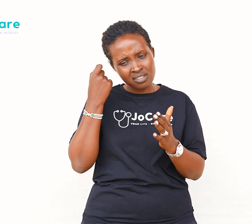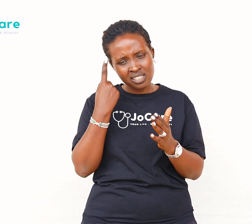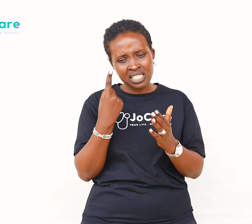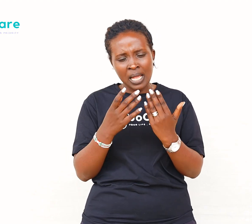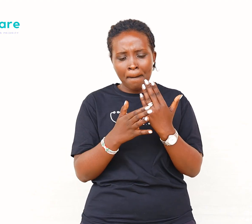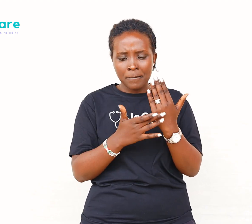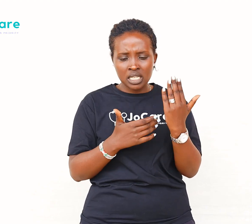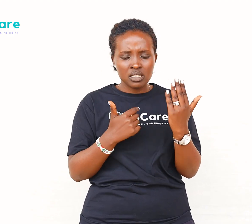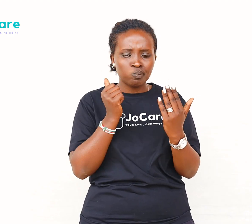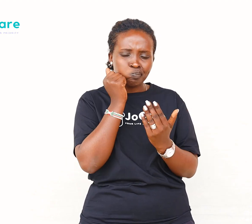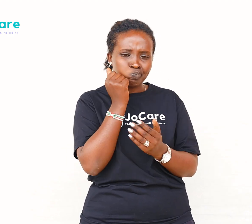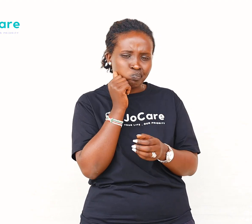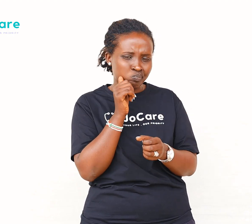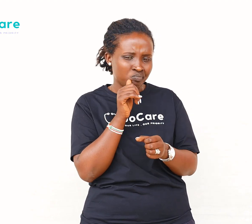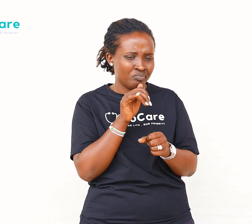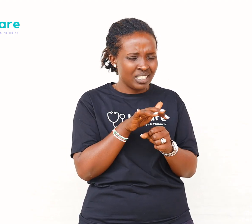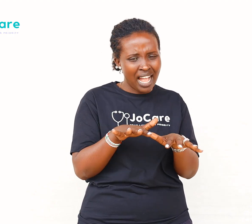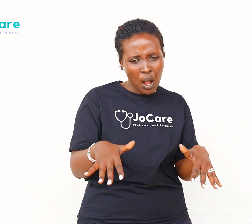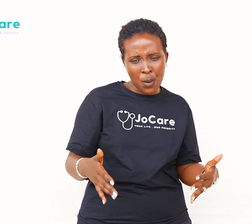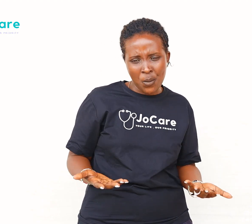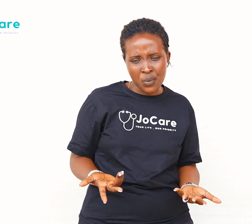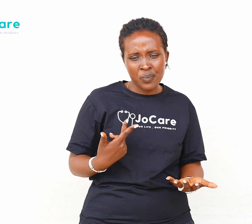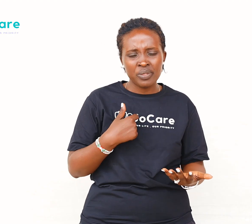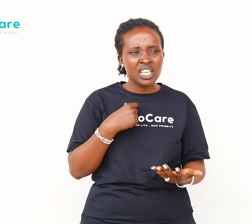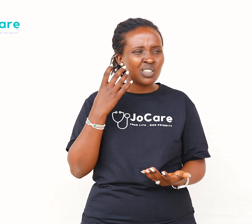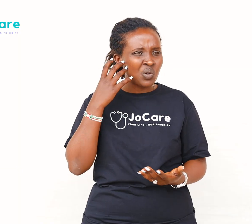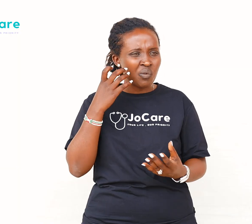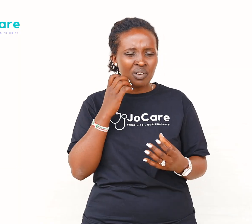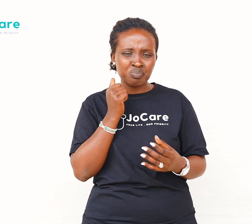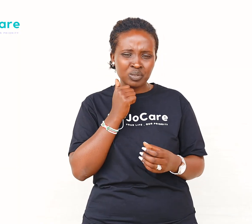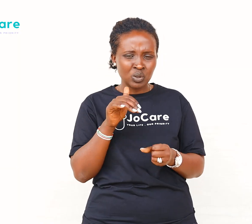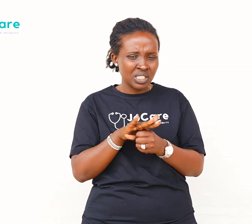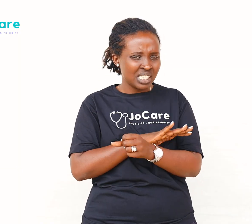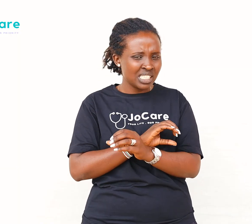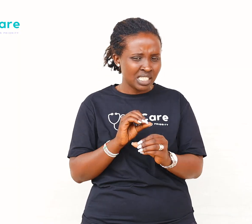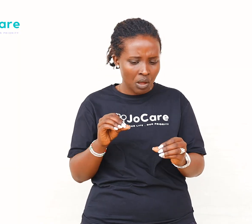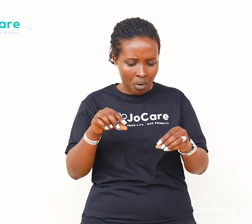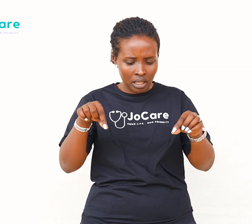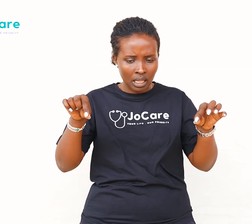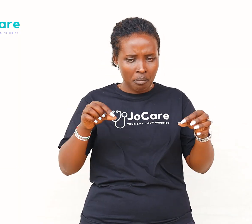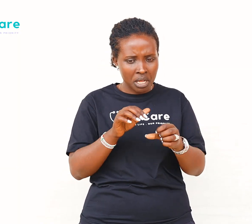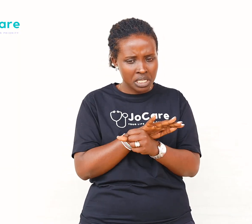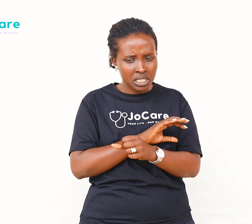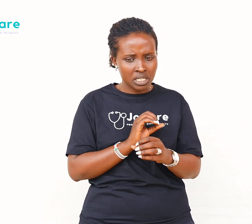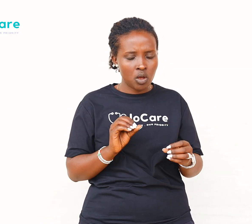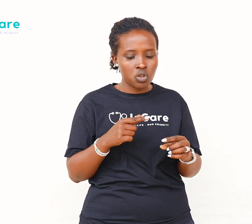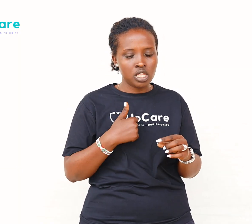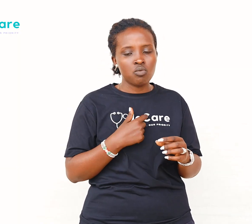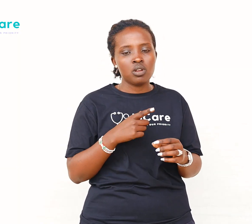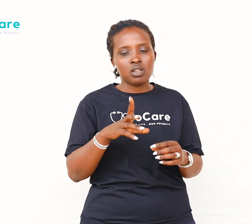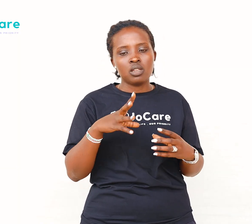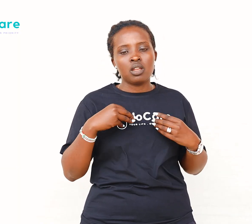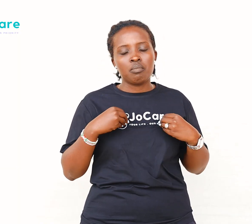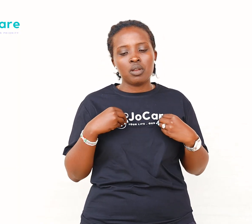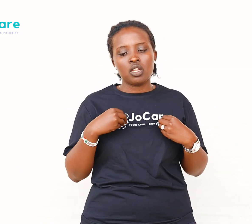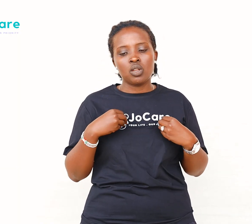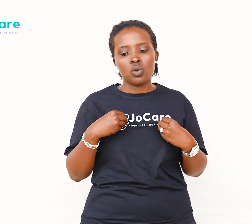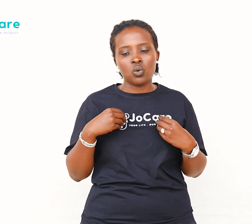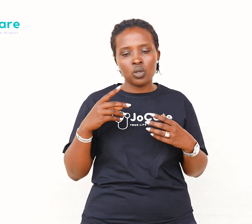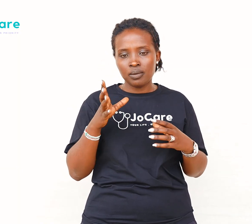ndarekura imihangana gutya, ndi kumva kotegisi yanjye itaruzura, cyangwa se agatambaro mfite kataruzura, reka mpitemo mbe ndetse nze